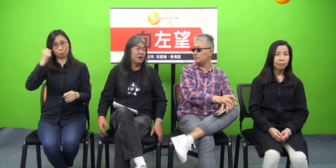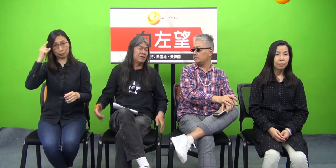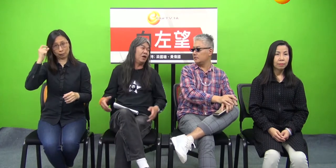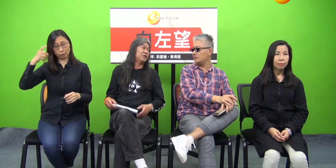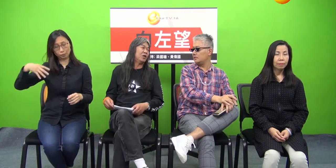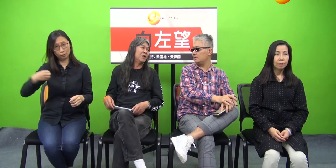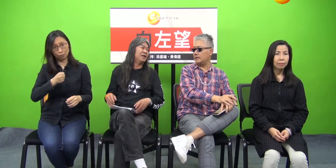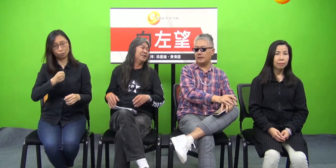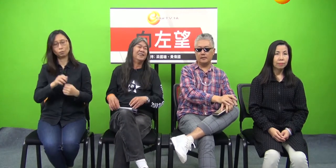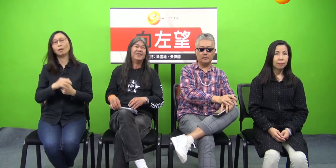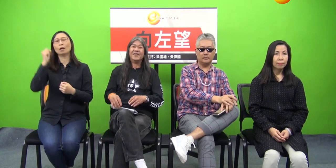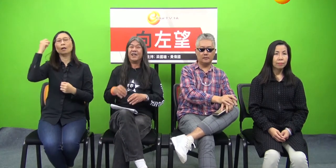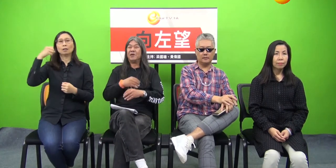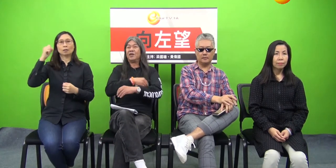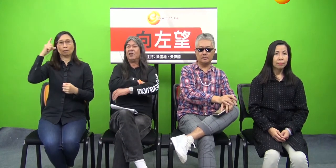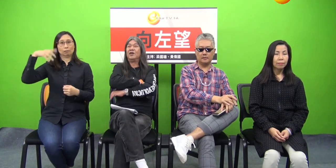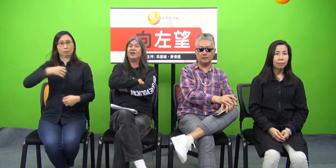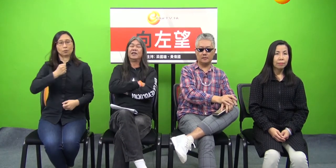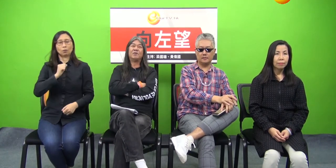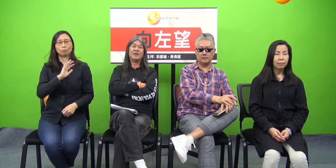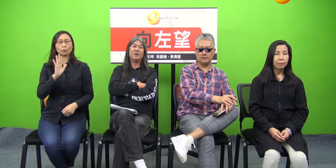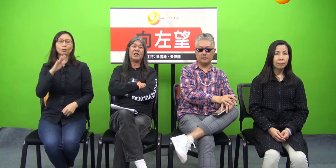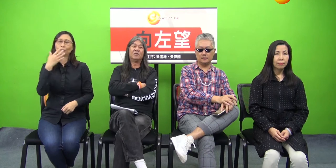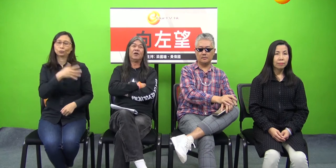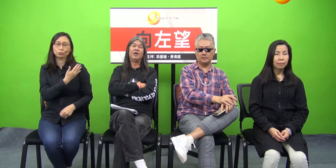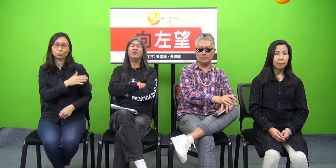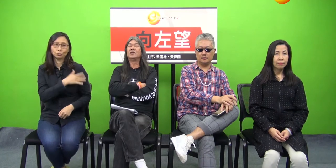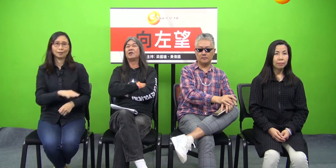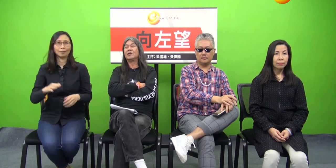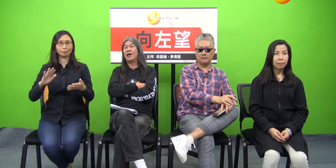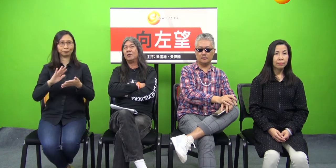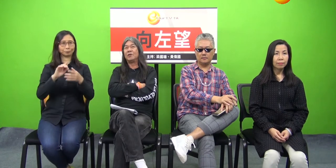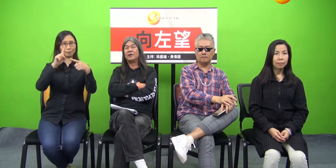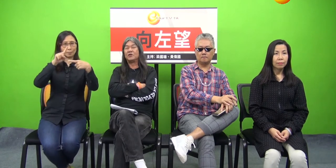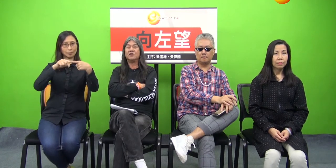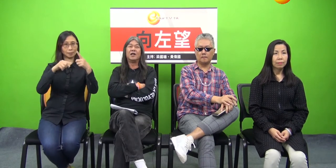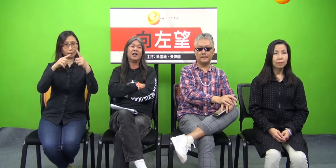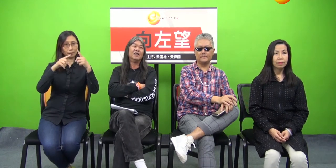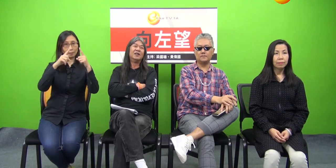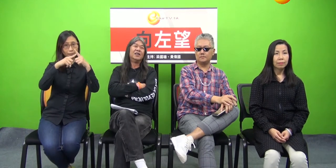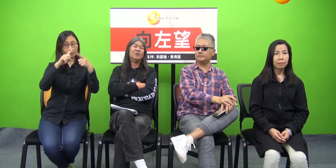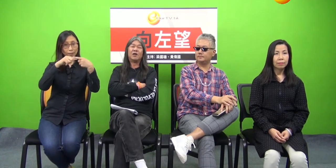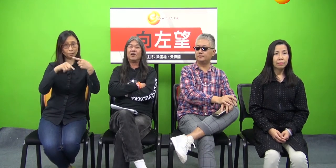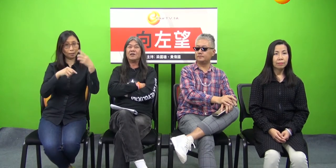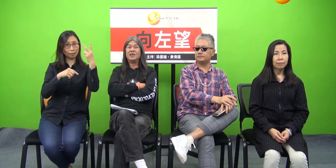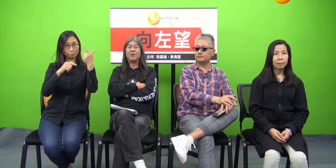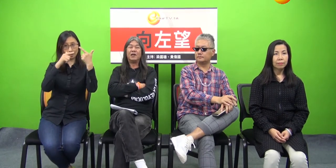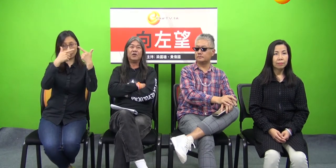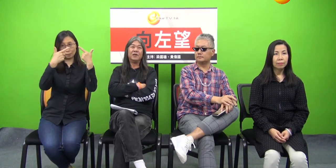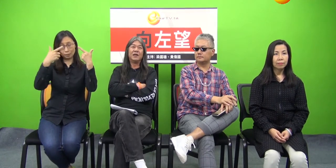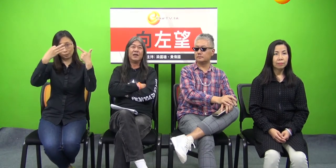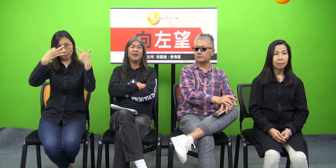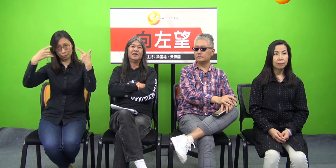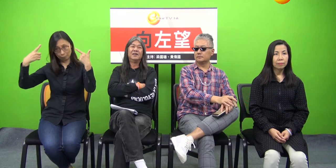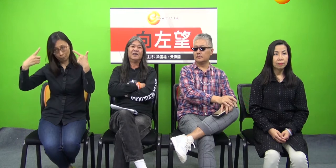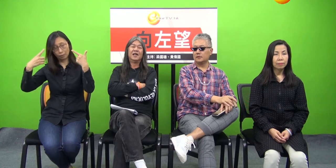講個隻口都臭埋啊，係嘛？呢、這個人大八三一咁，哦，你選特首得，冇人直選啦、不過1200人裏邊